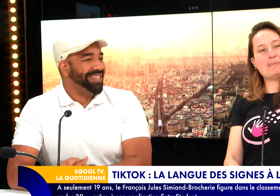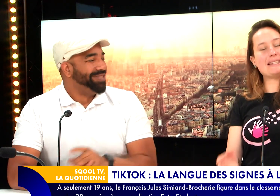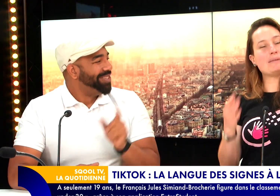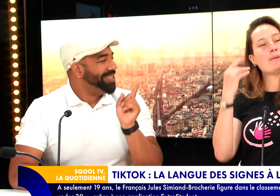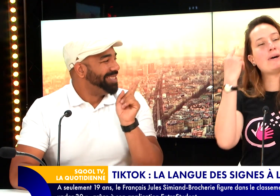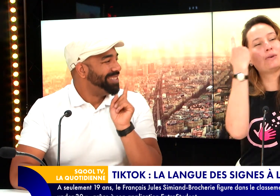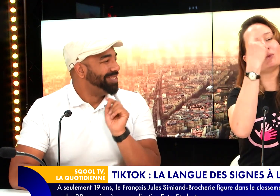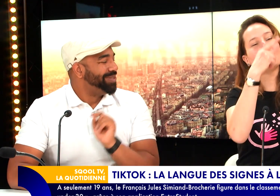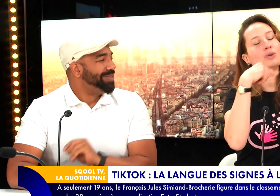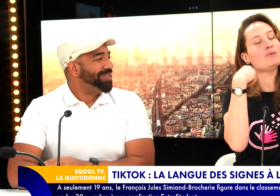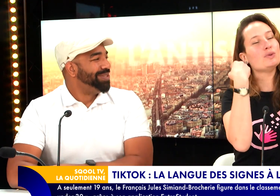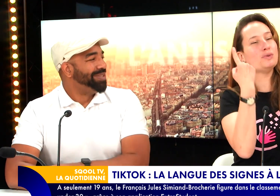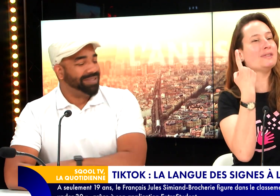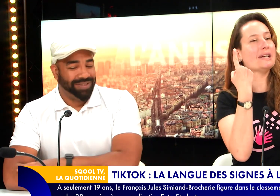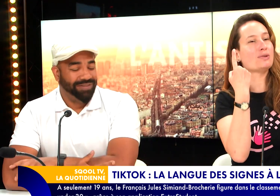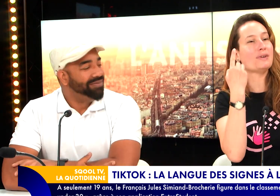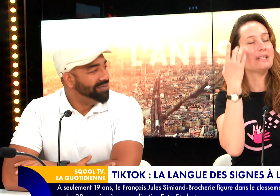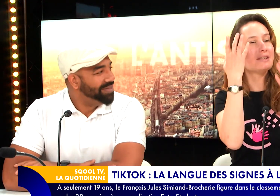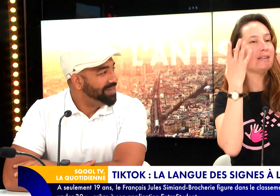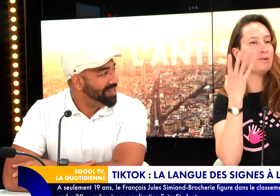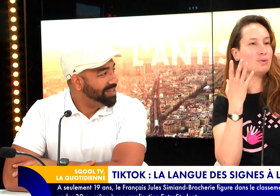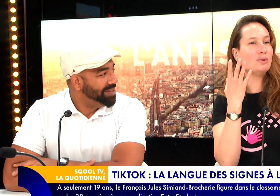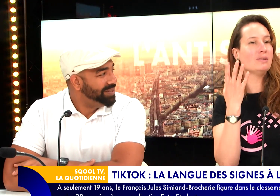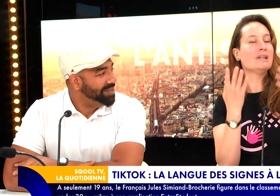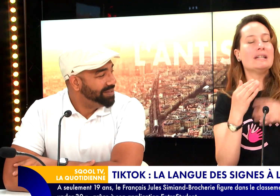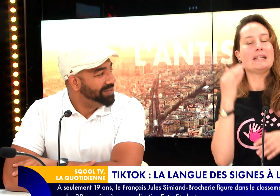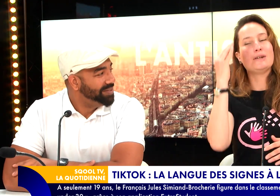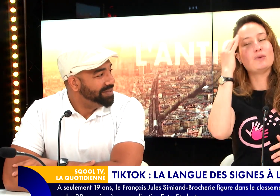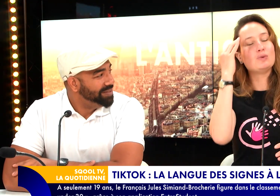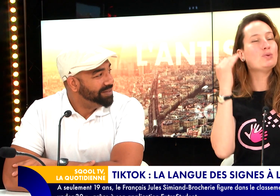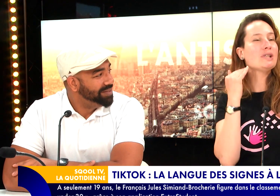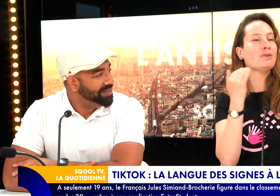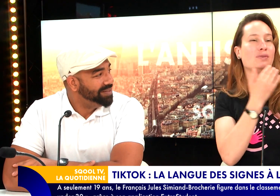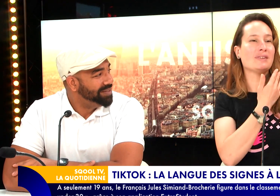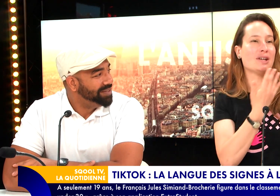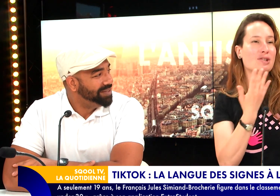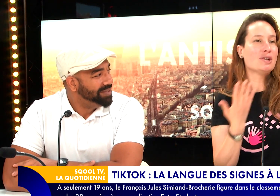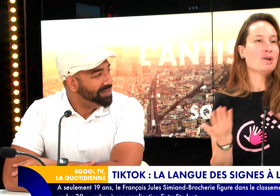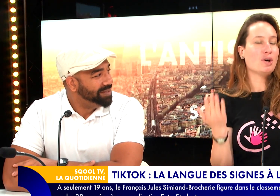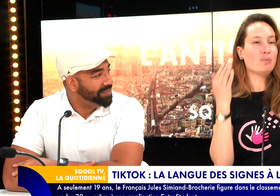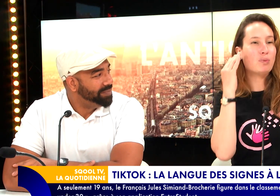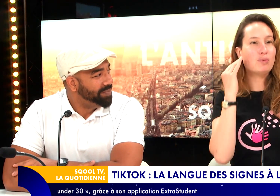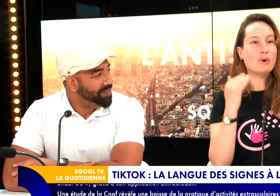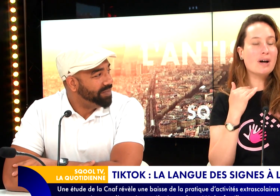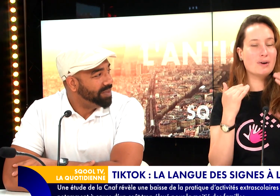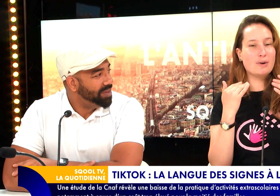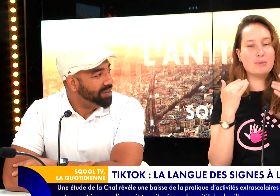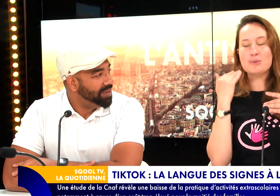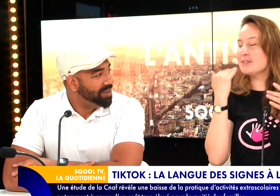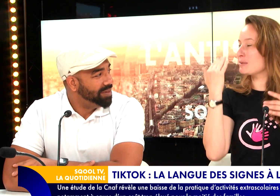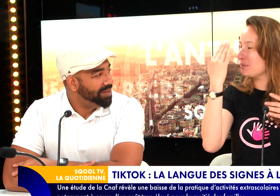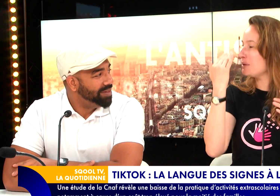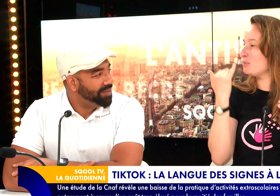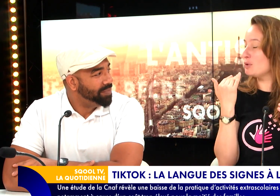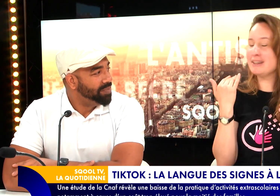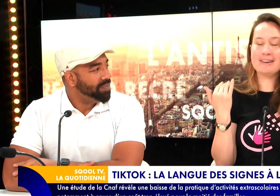LPC, mais vous nous expliquez quand même. Au niveau du visage, en fait, il y a certaines zones et il faut toucher le visage pour pouvoir mieux s'exprimer, mieux lire.